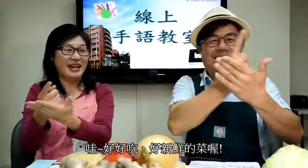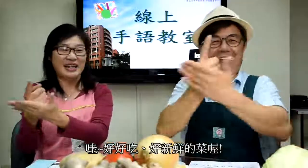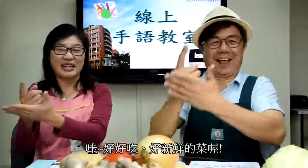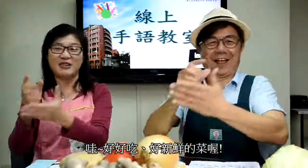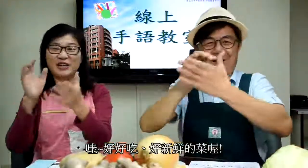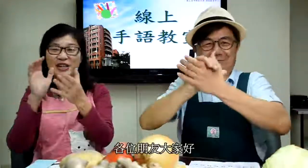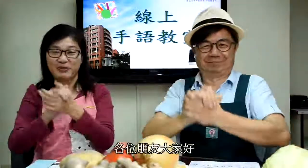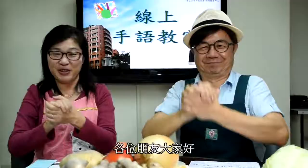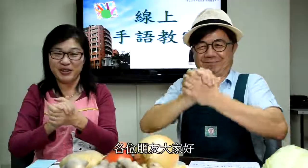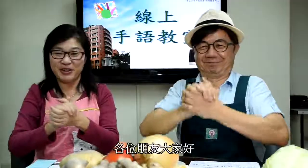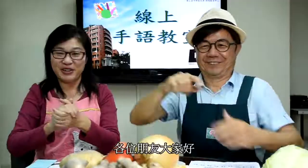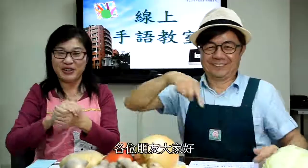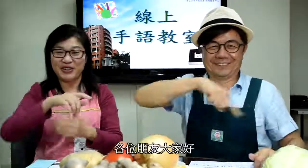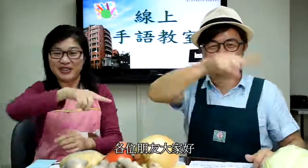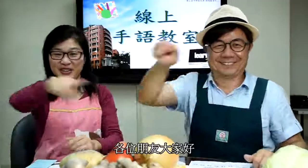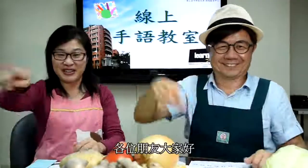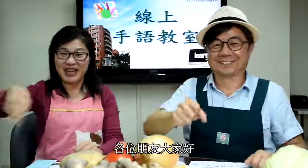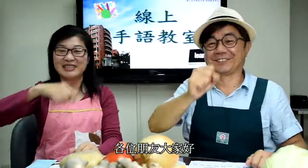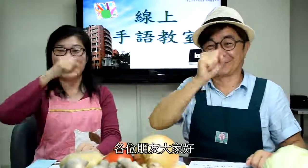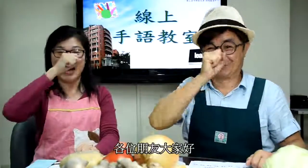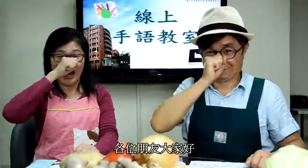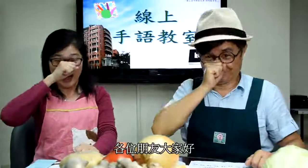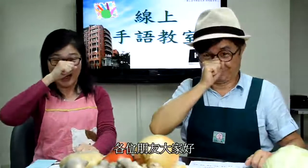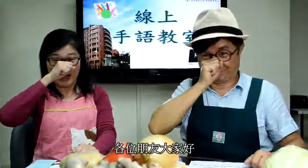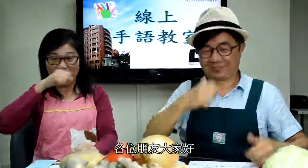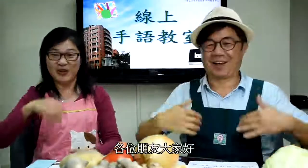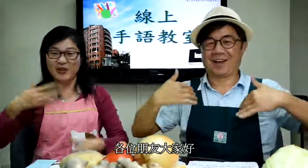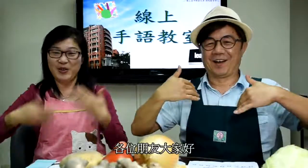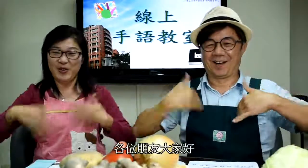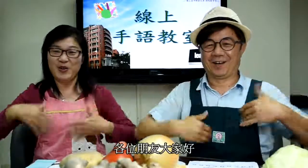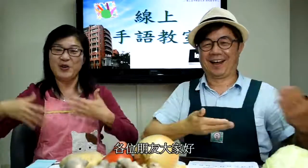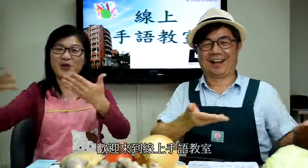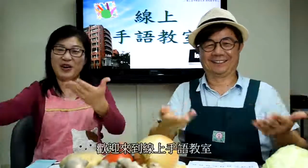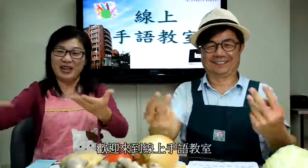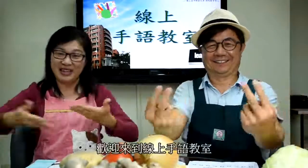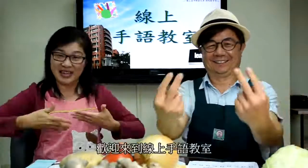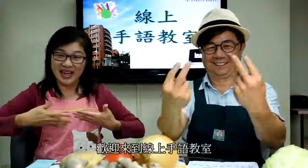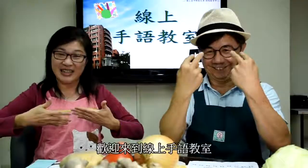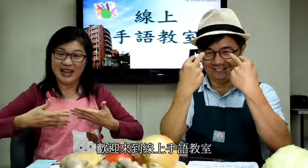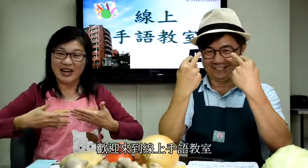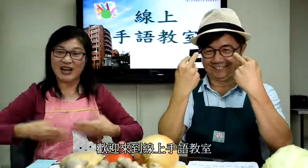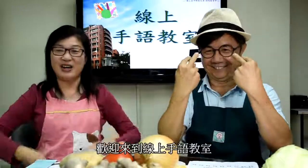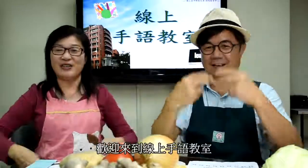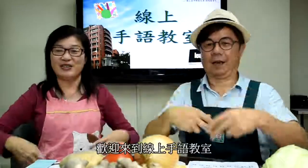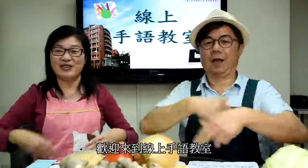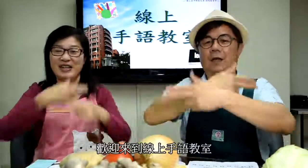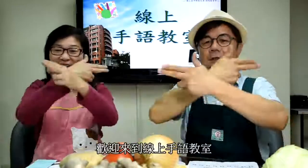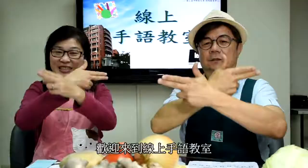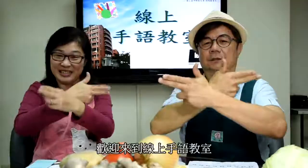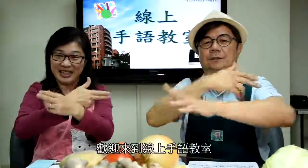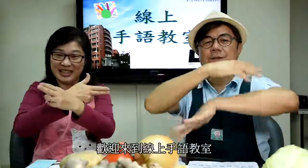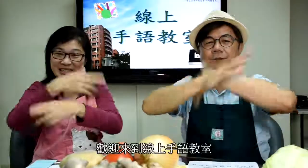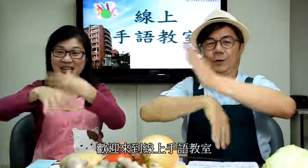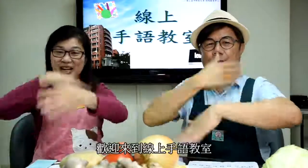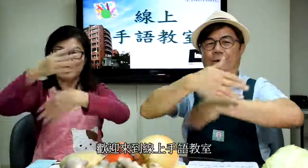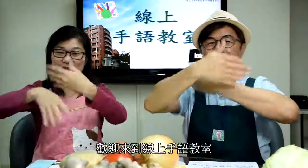各位朋友，大家好，欢迎来到线上手